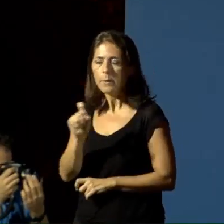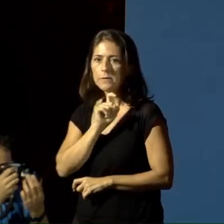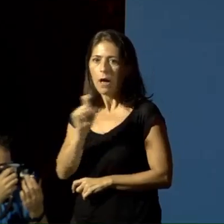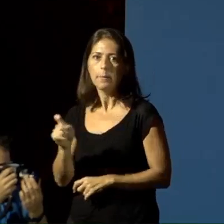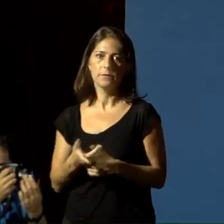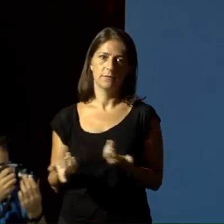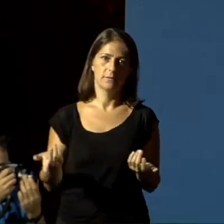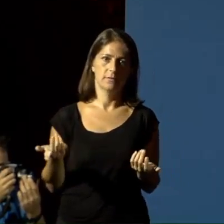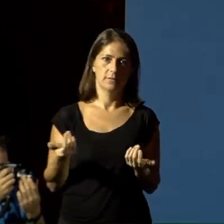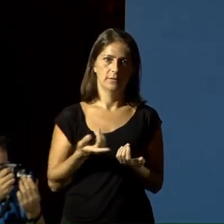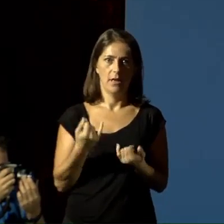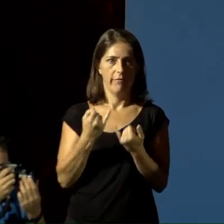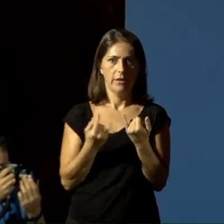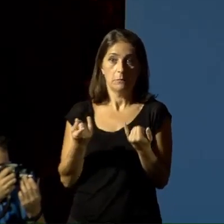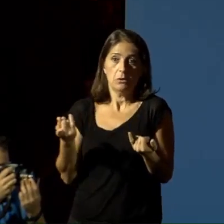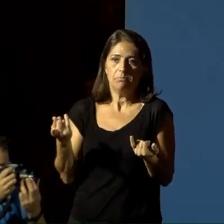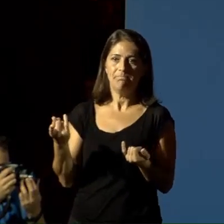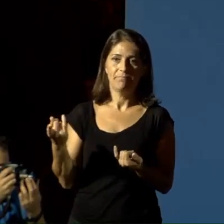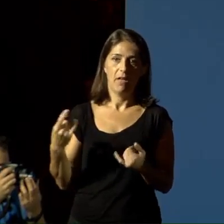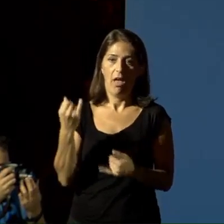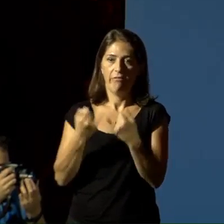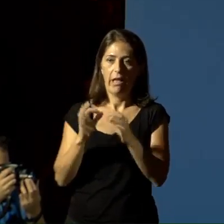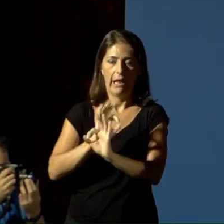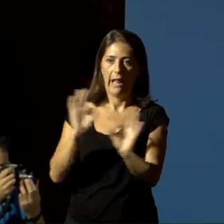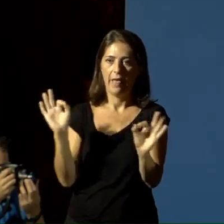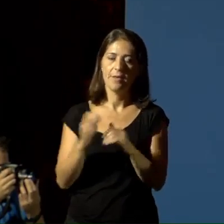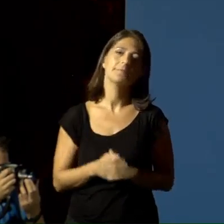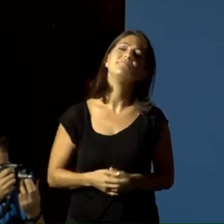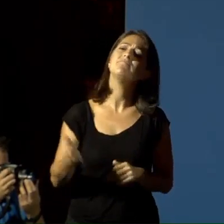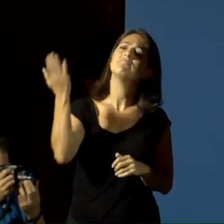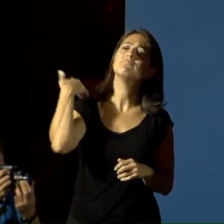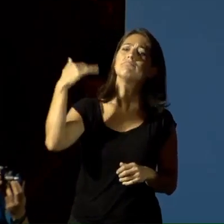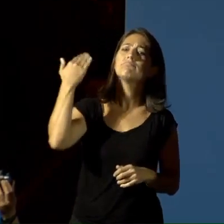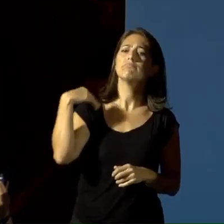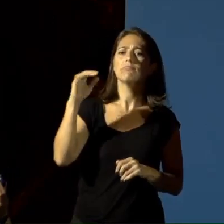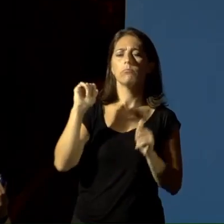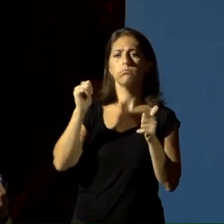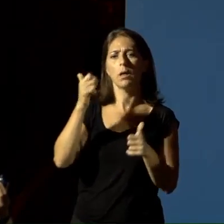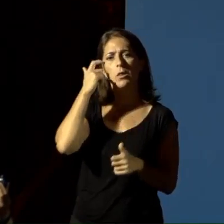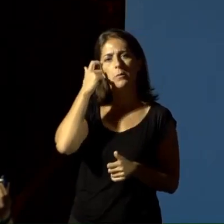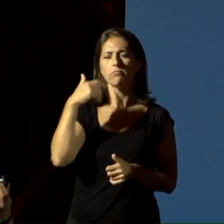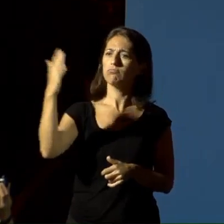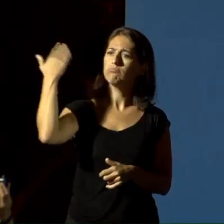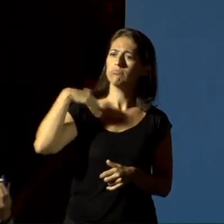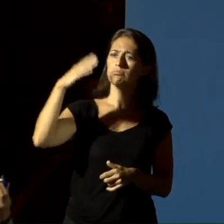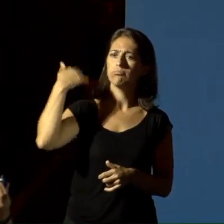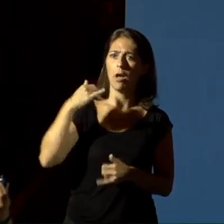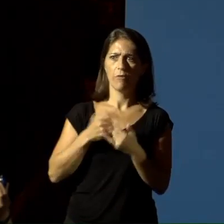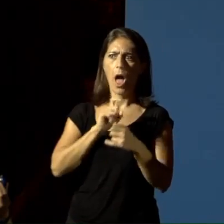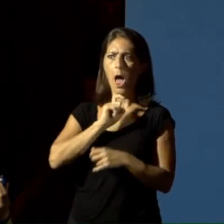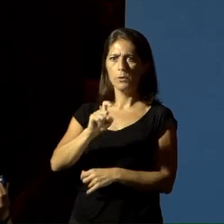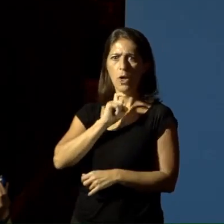os sinais todos, e non hai maneira. Comezaron fai moito tempo realmente os